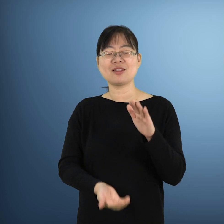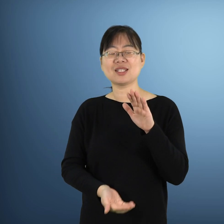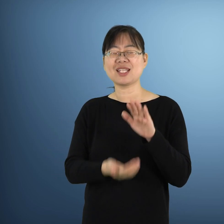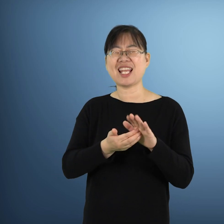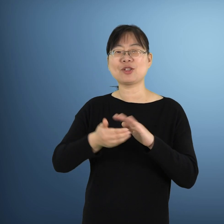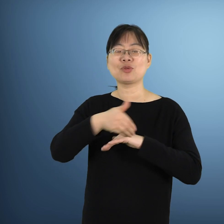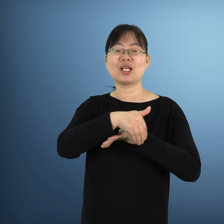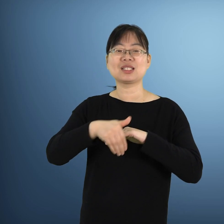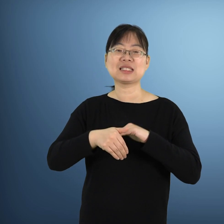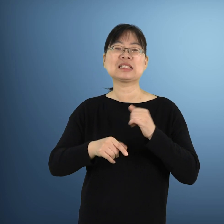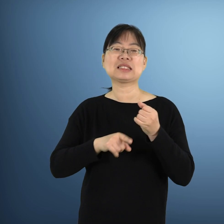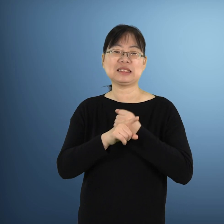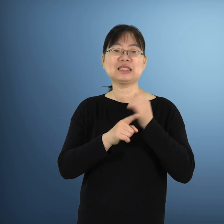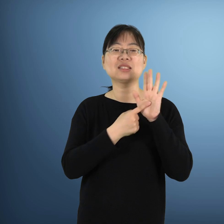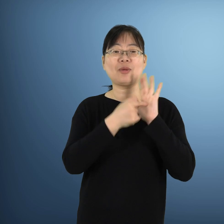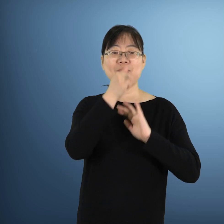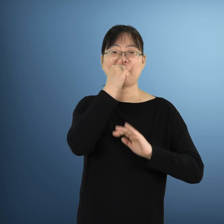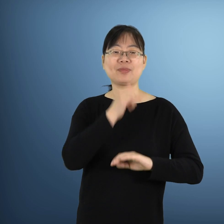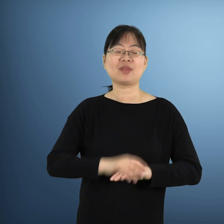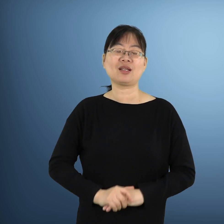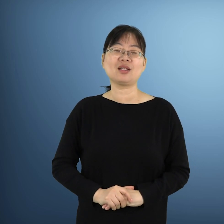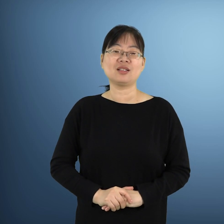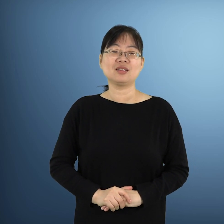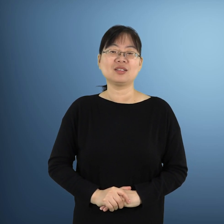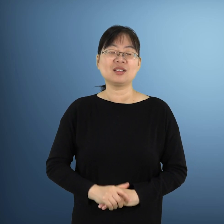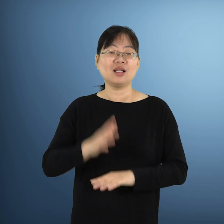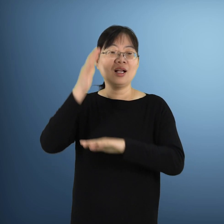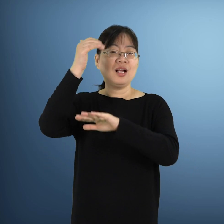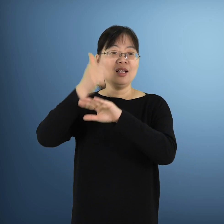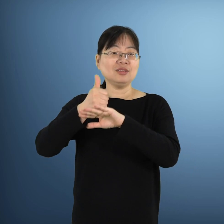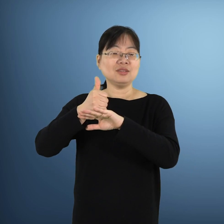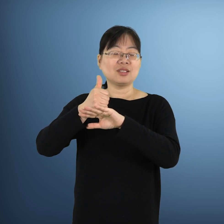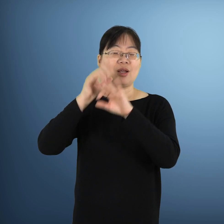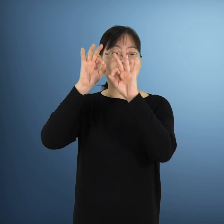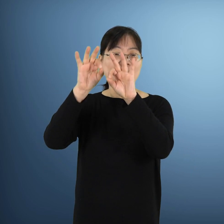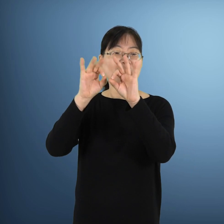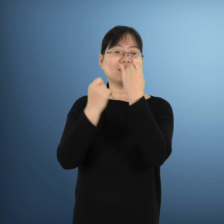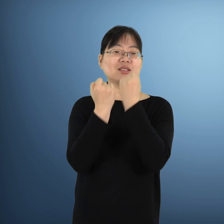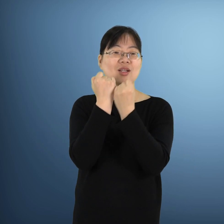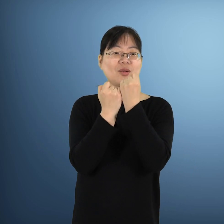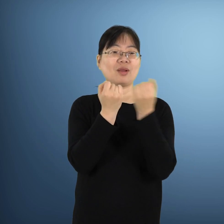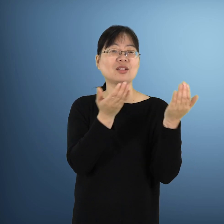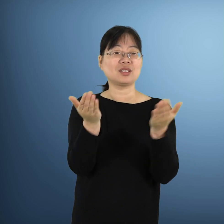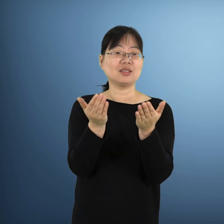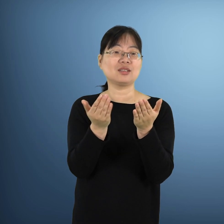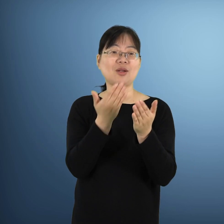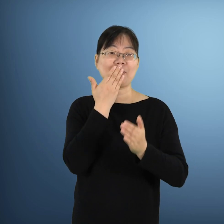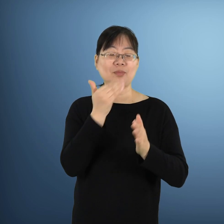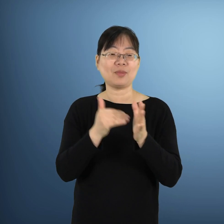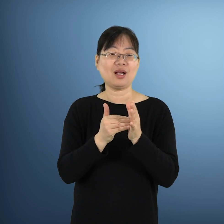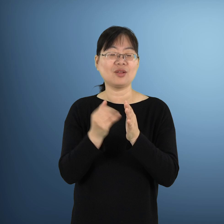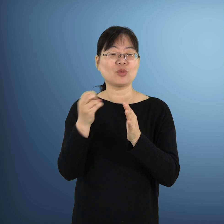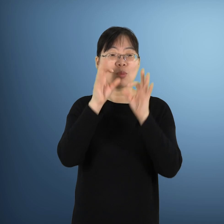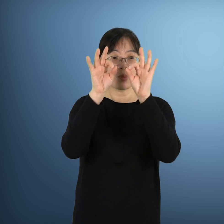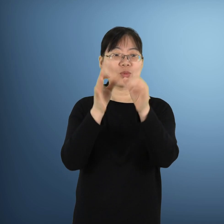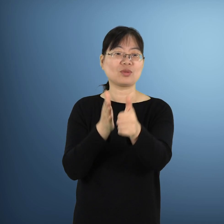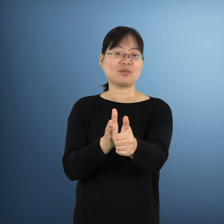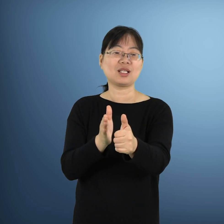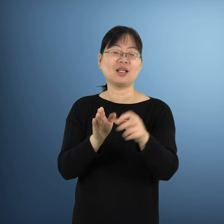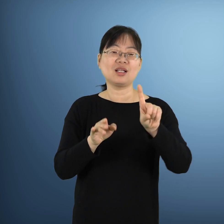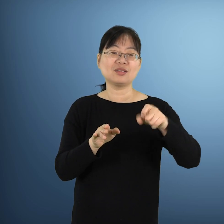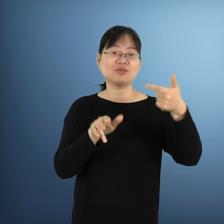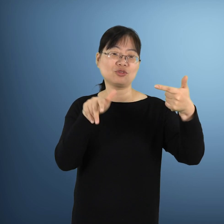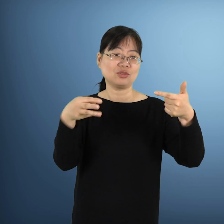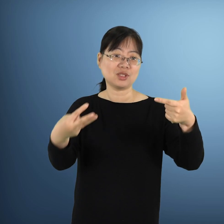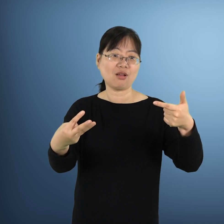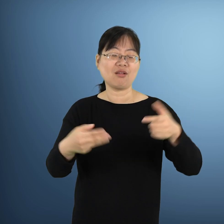있어요. 경륜이. 자, 그건 나중에 이제 결론 부분에 가서 설명을 하기로 하고 또 보십시다.